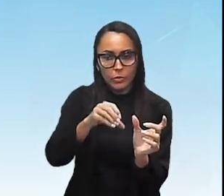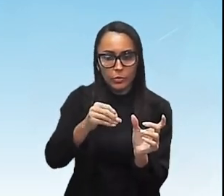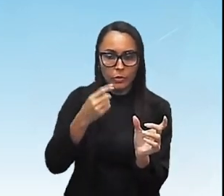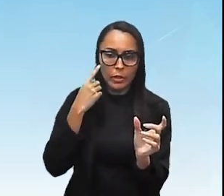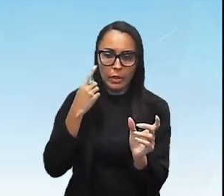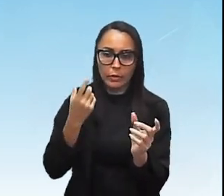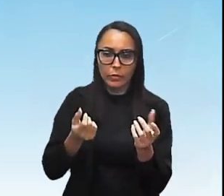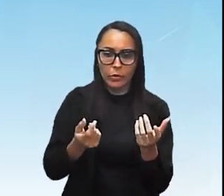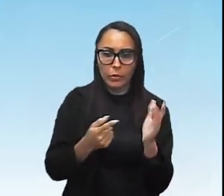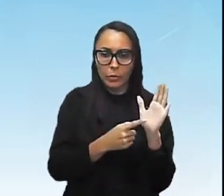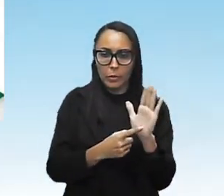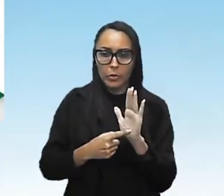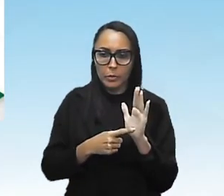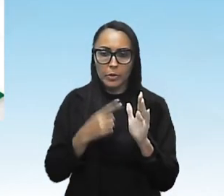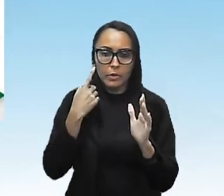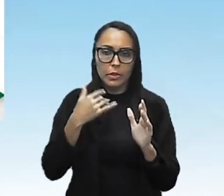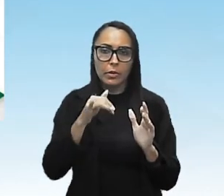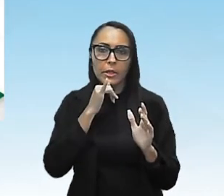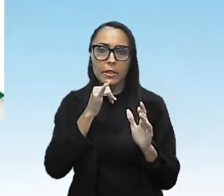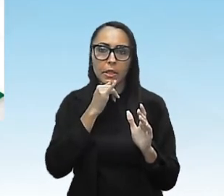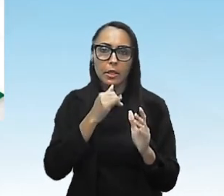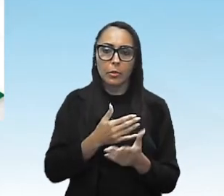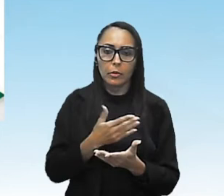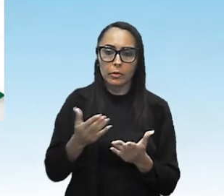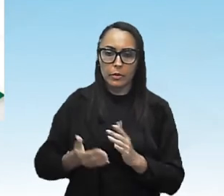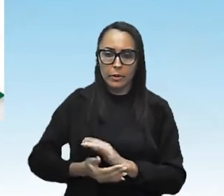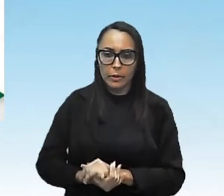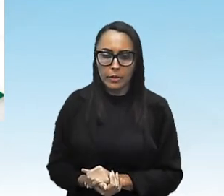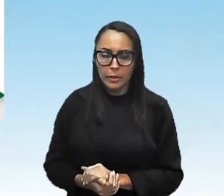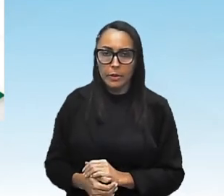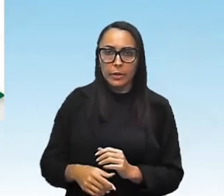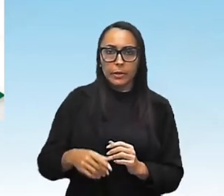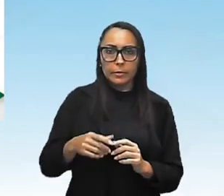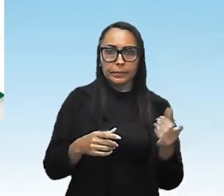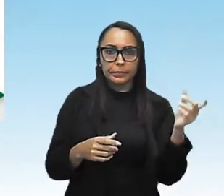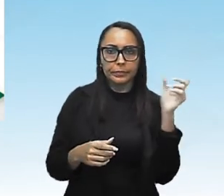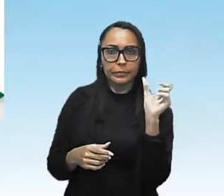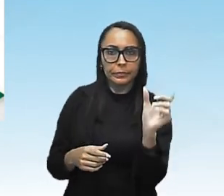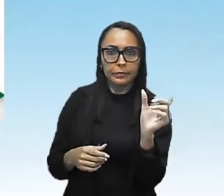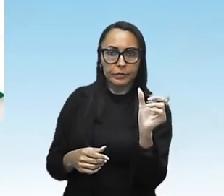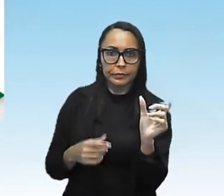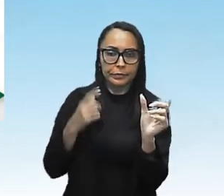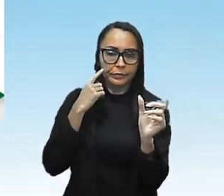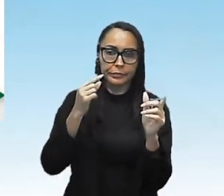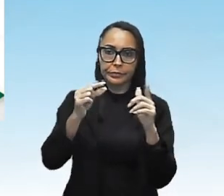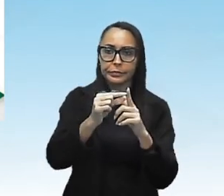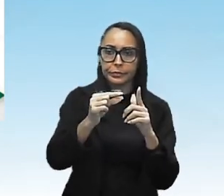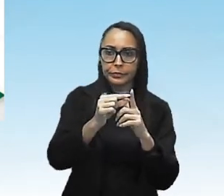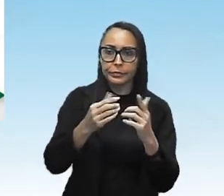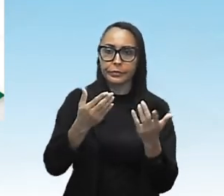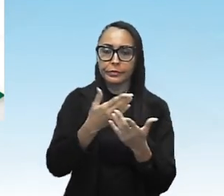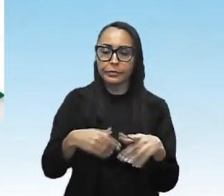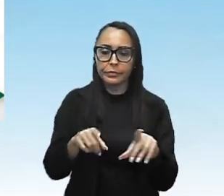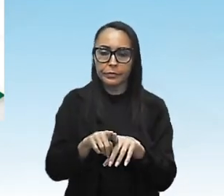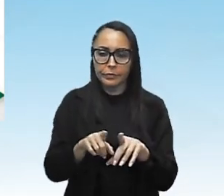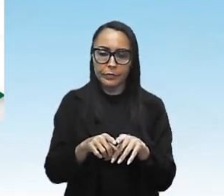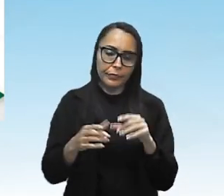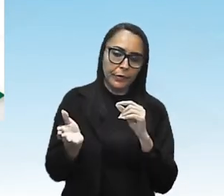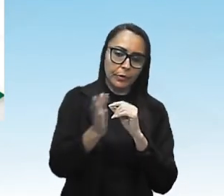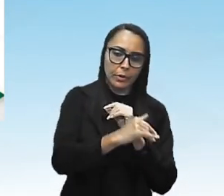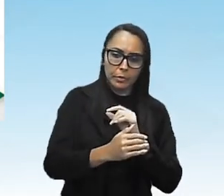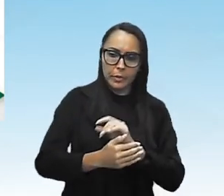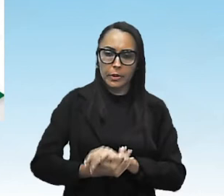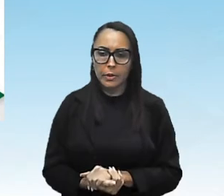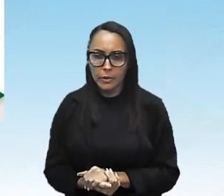vocês exemplos, aliás, de palavras que foram formadas pela derivação sufixal. Acompanhem comigo.